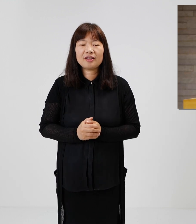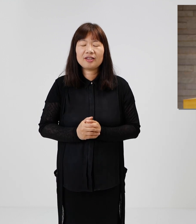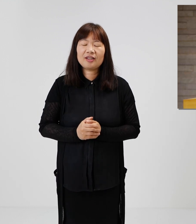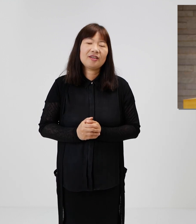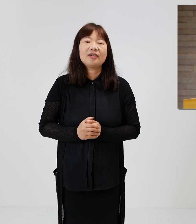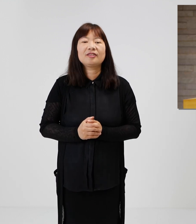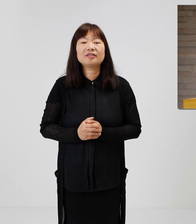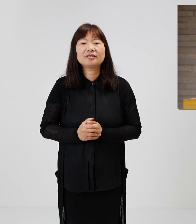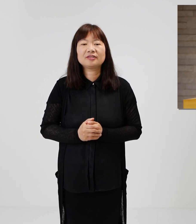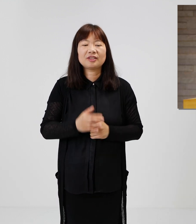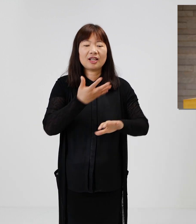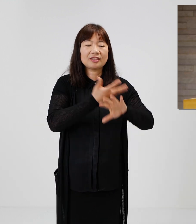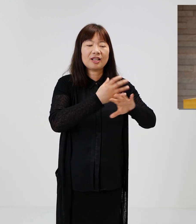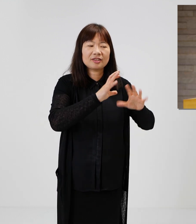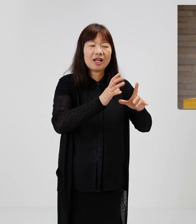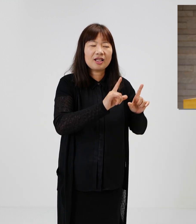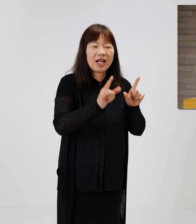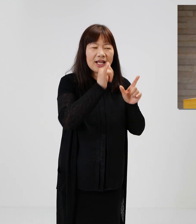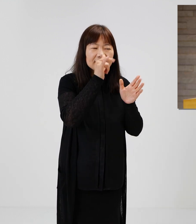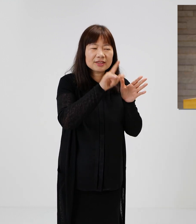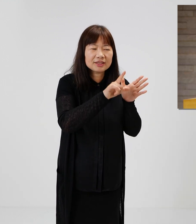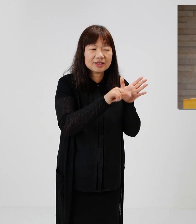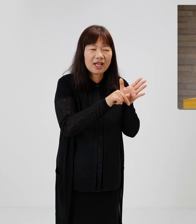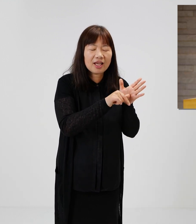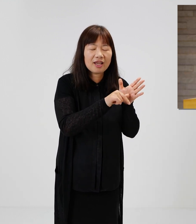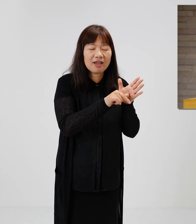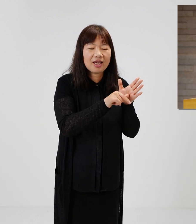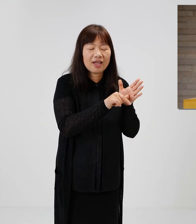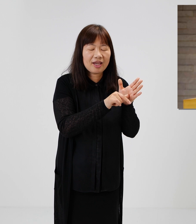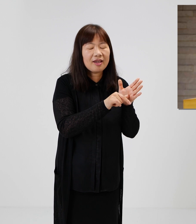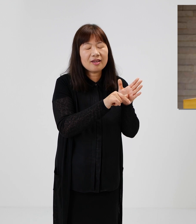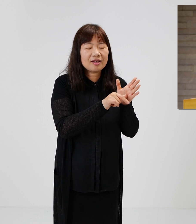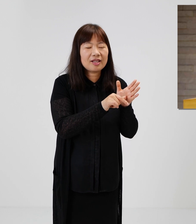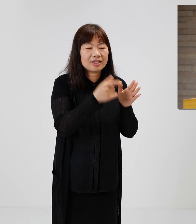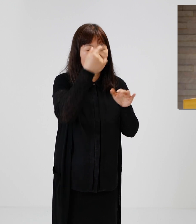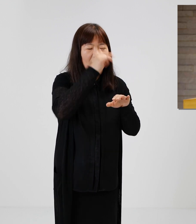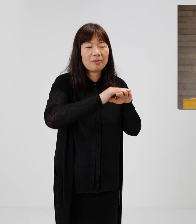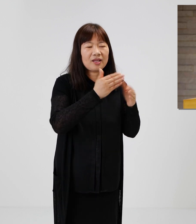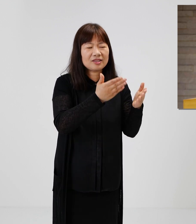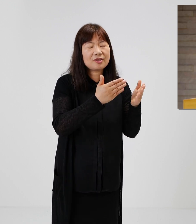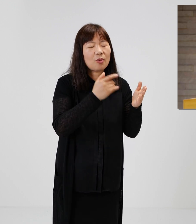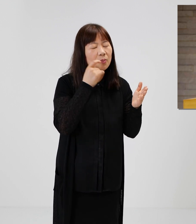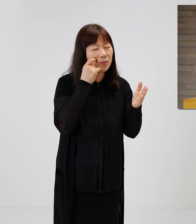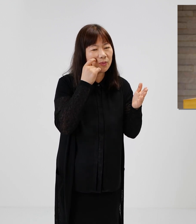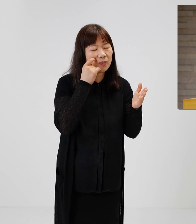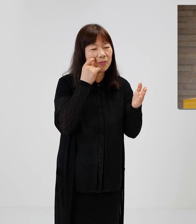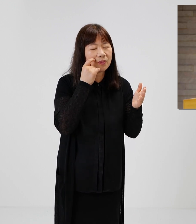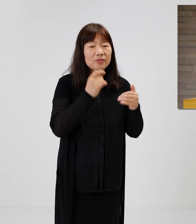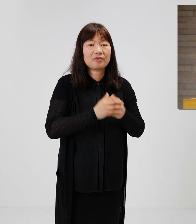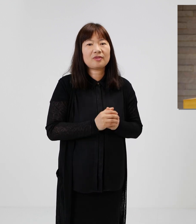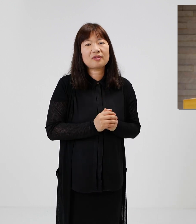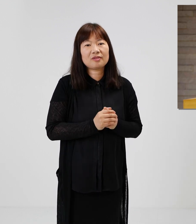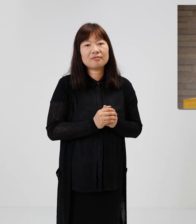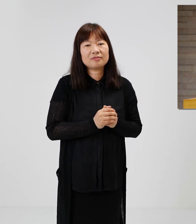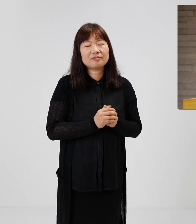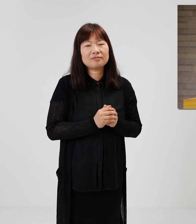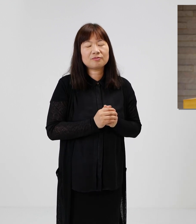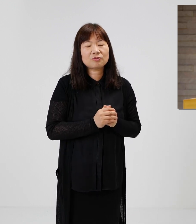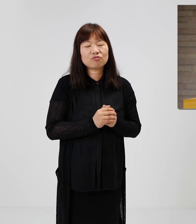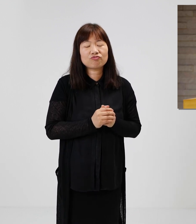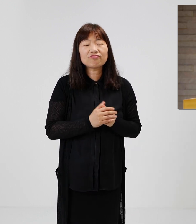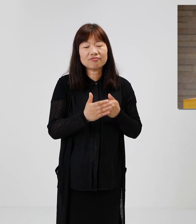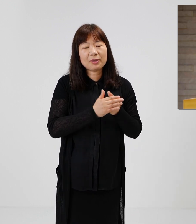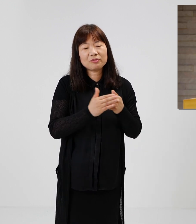하다 보니까 그나마도 드릴 수 없었던 예배였어요. 뭐 형식이 덜